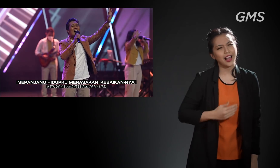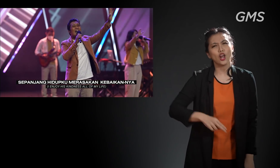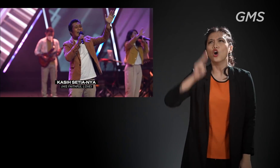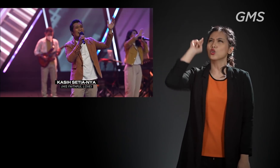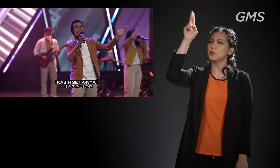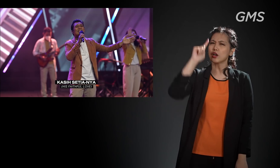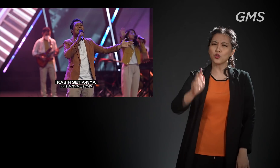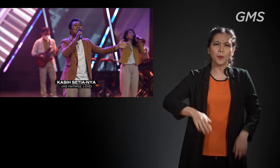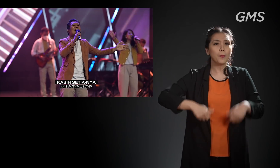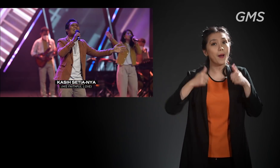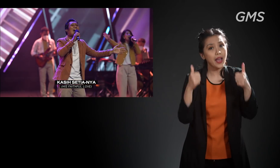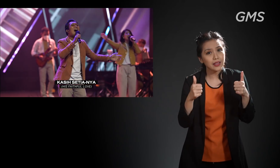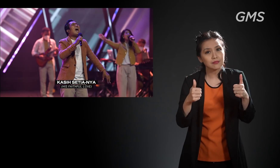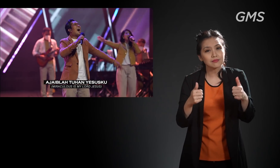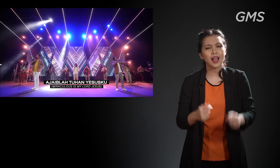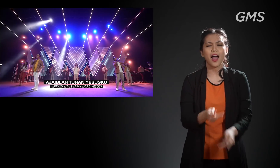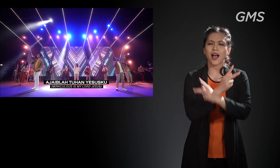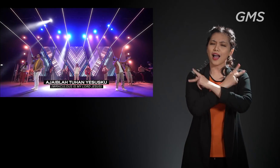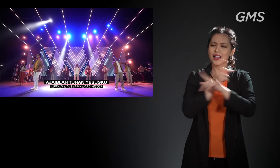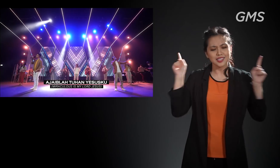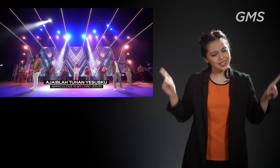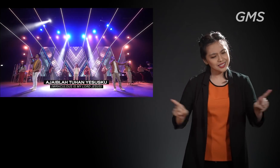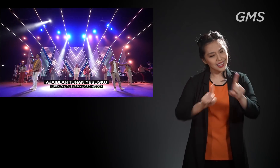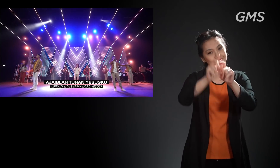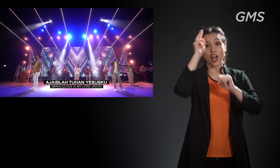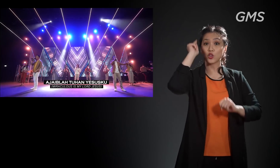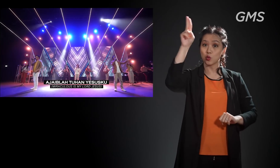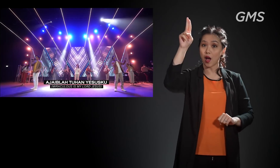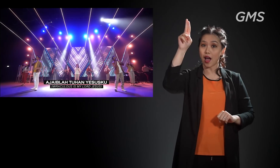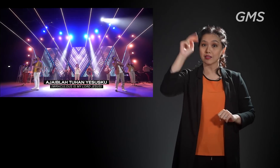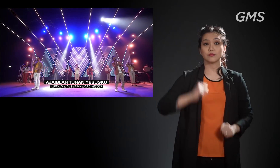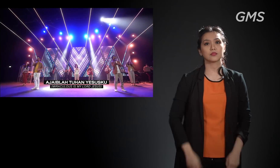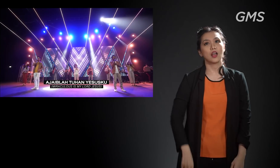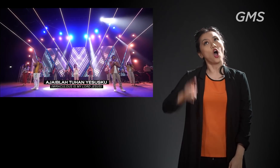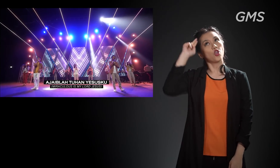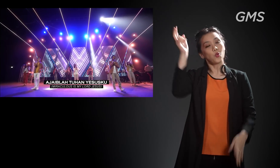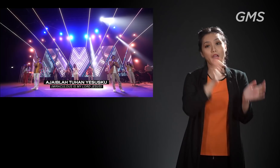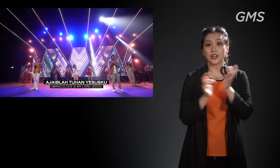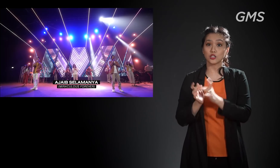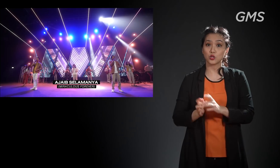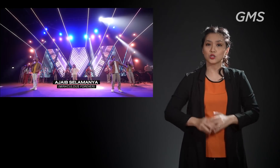kebaikannya, kasih setianya. Ajaiblah Tuhan